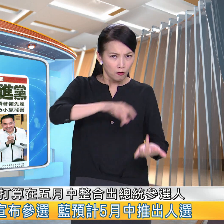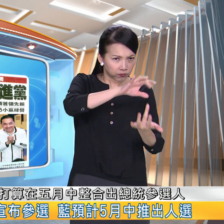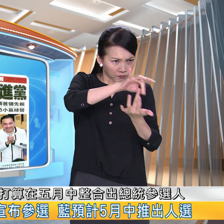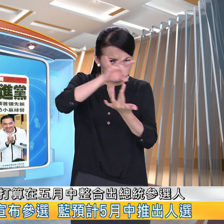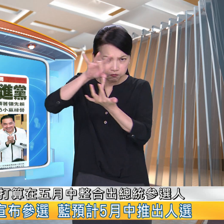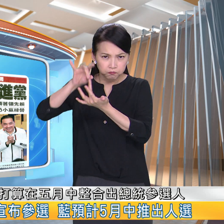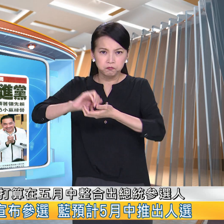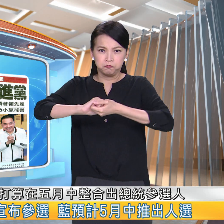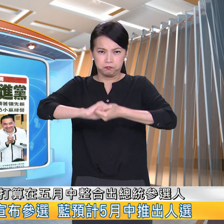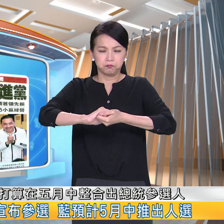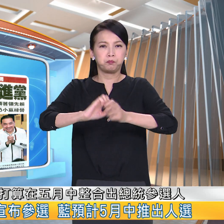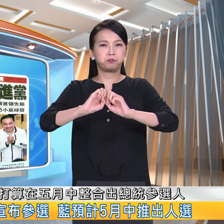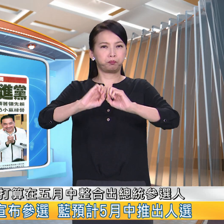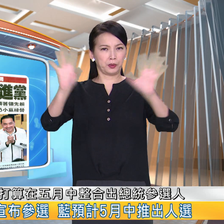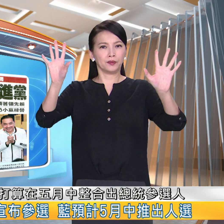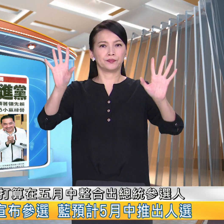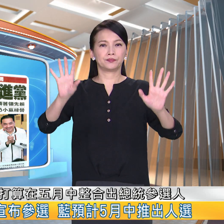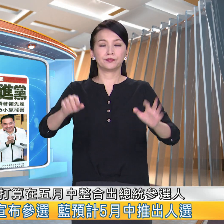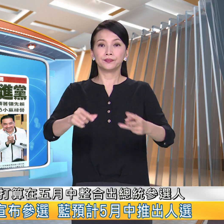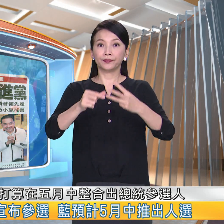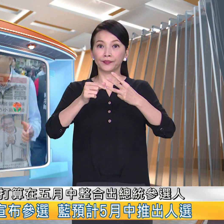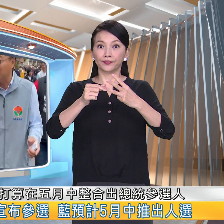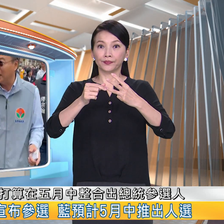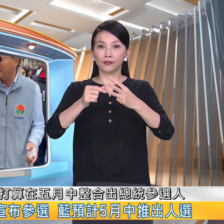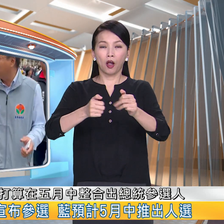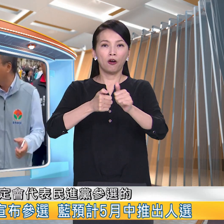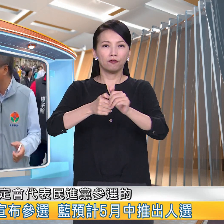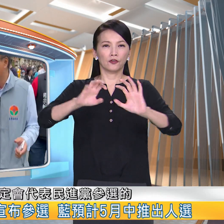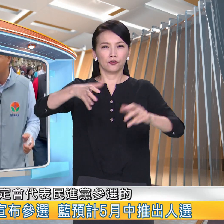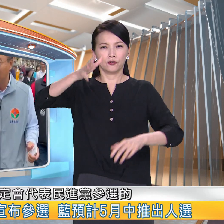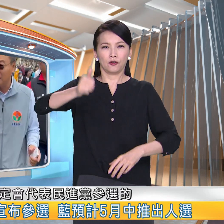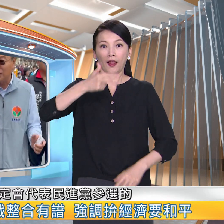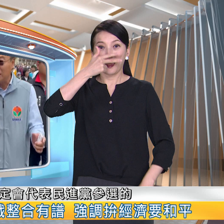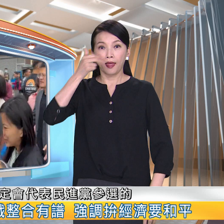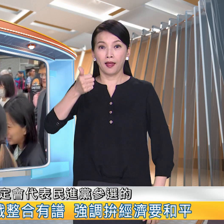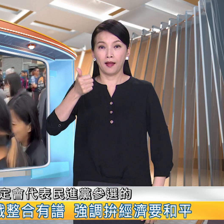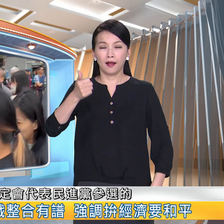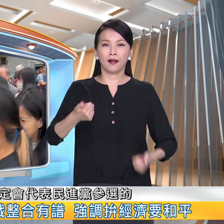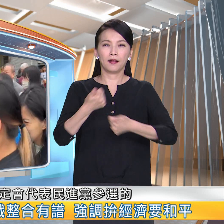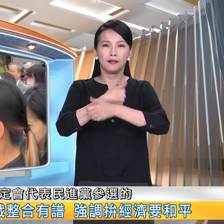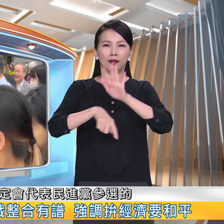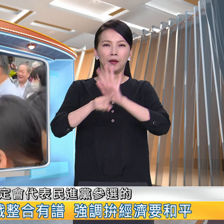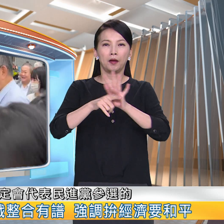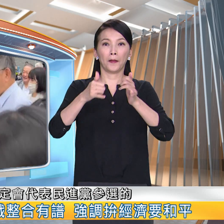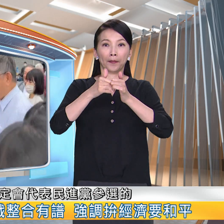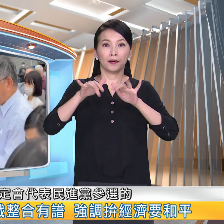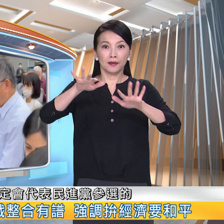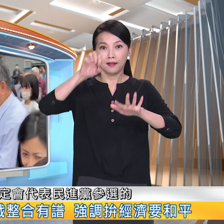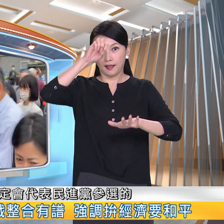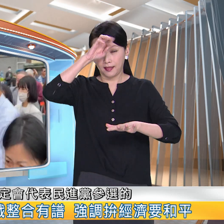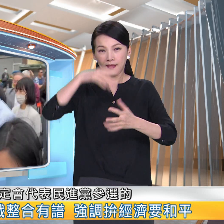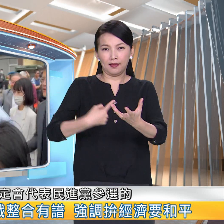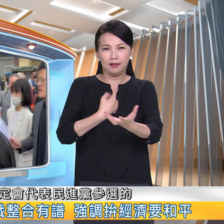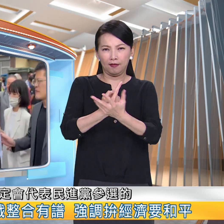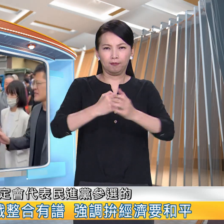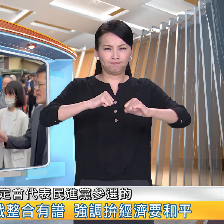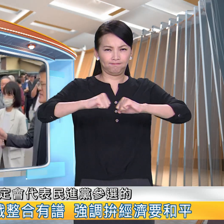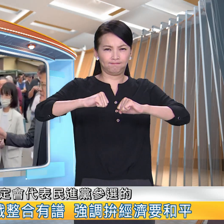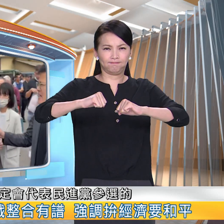统参选人。至于已经确定会代表民进党参选的副总统赖清